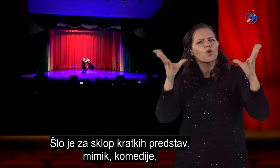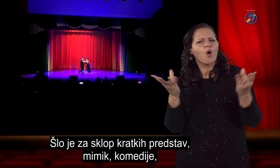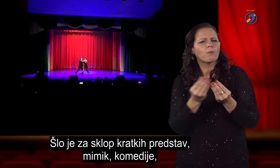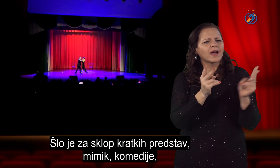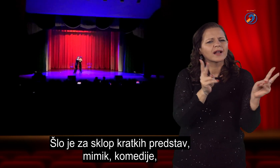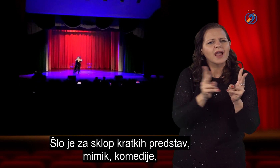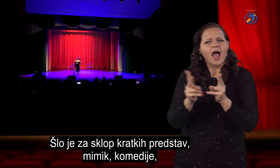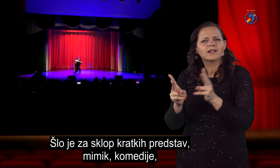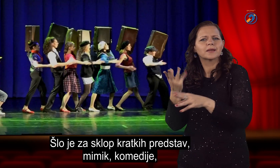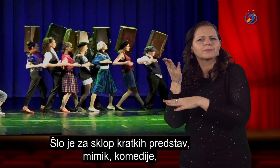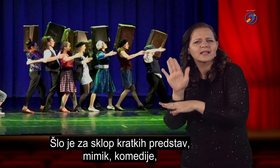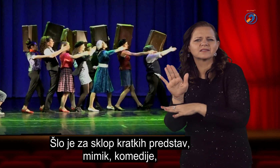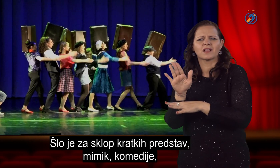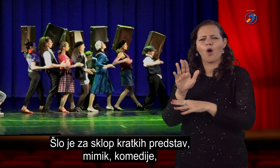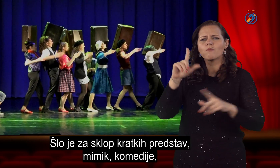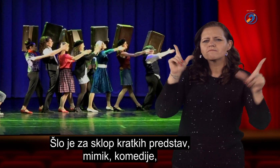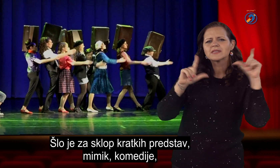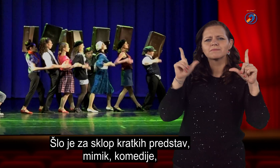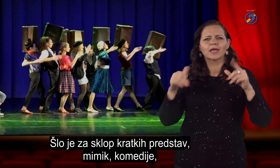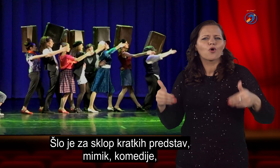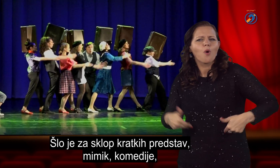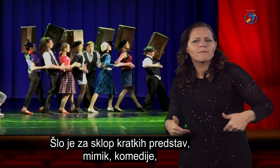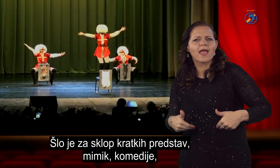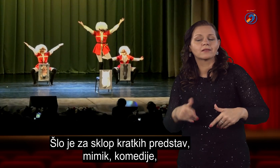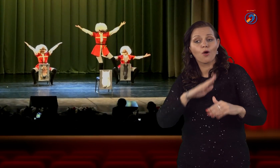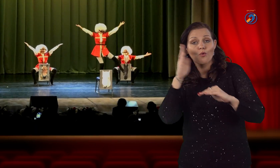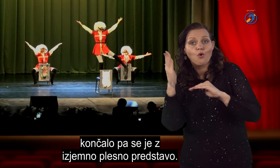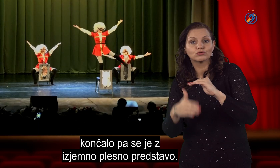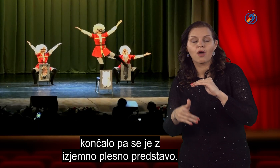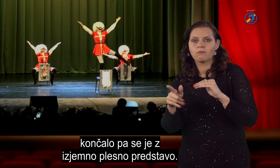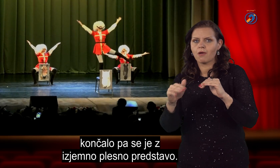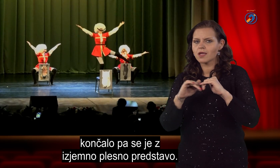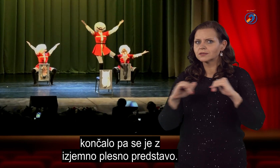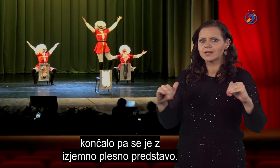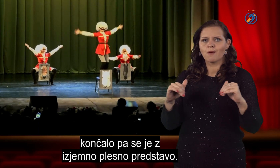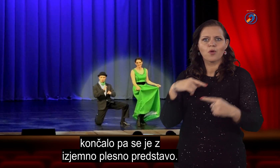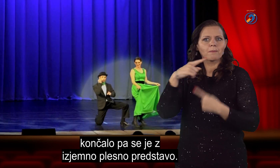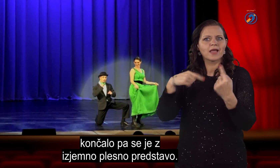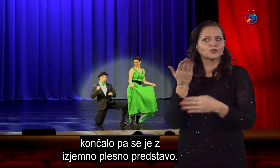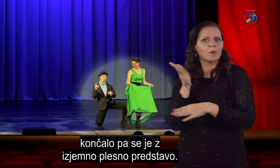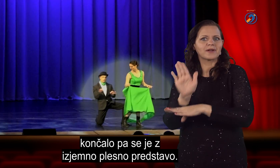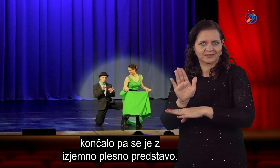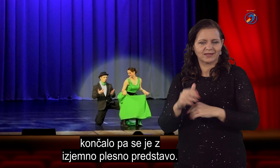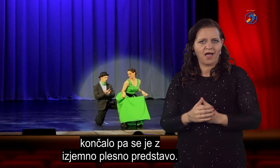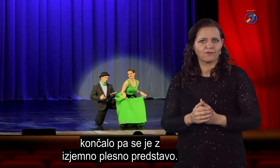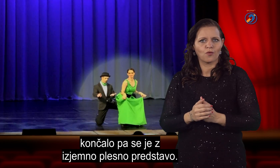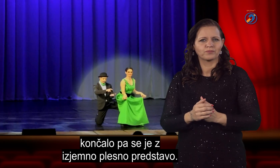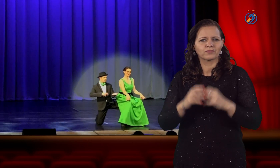sklop kratkih predstav, mimik, komedije, končalo pa se je z izjemno plesno predstavo.